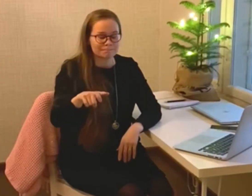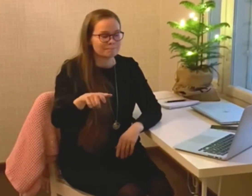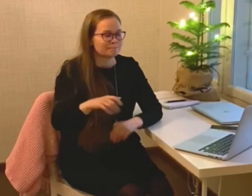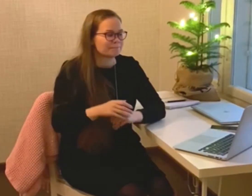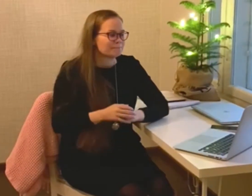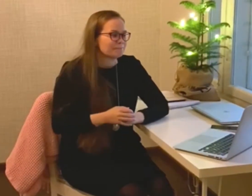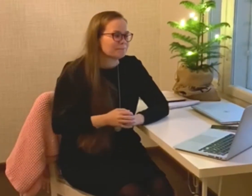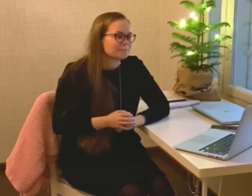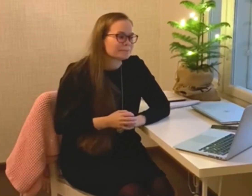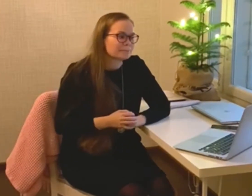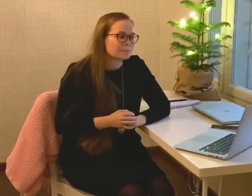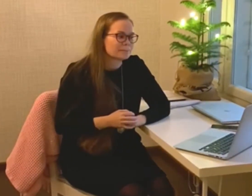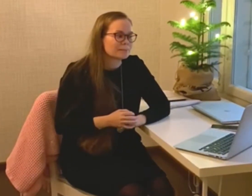alueesi työntekijään.